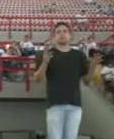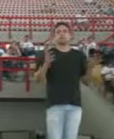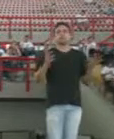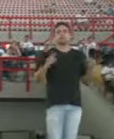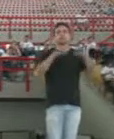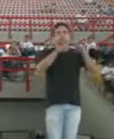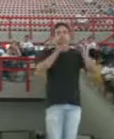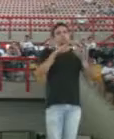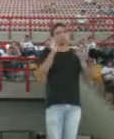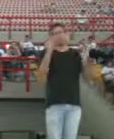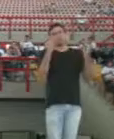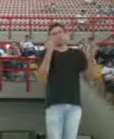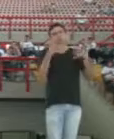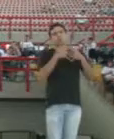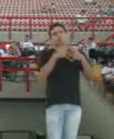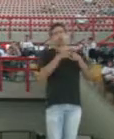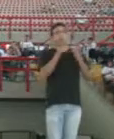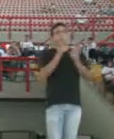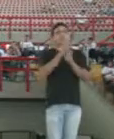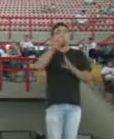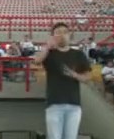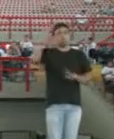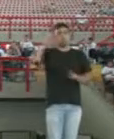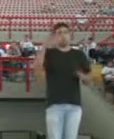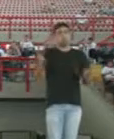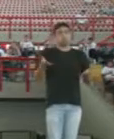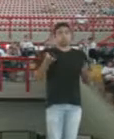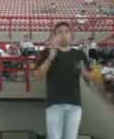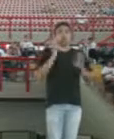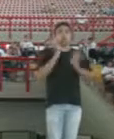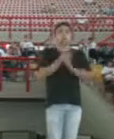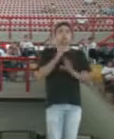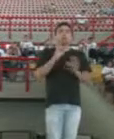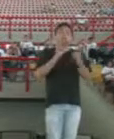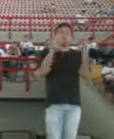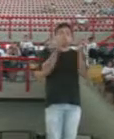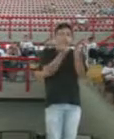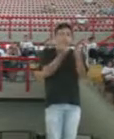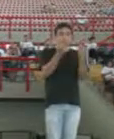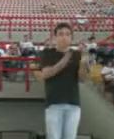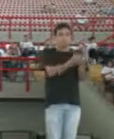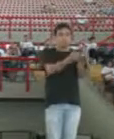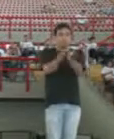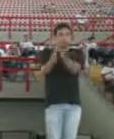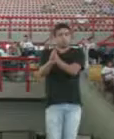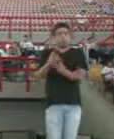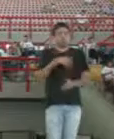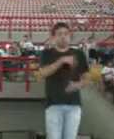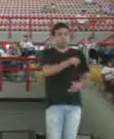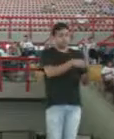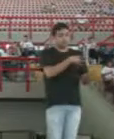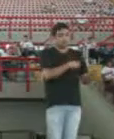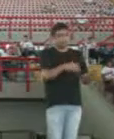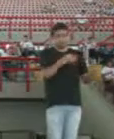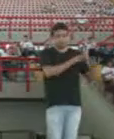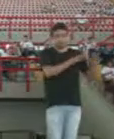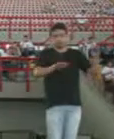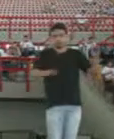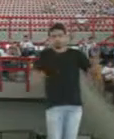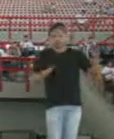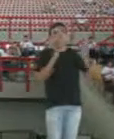é um paradoxo, porque na cultura popular dizem que quando uma família de pobres tem muito menino, é por